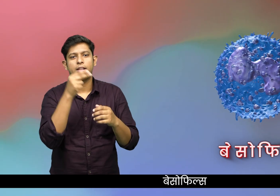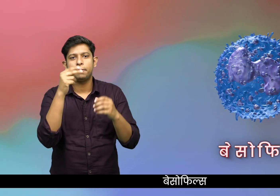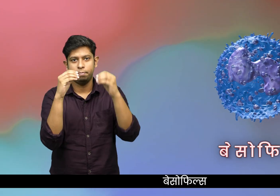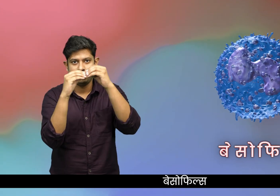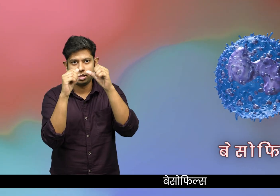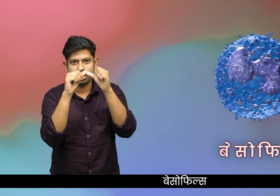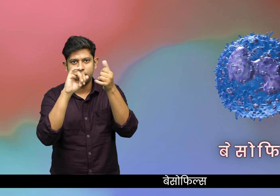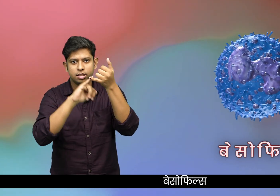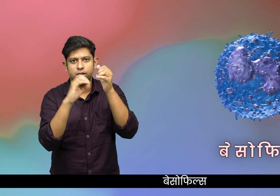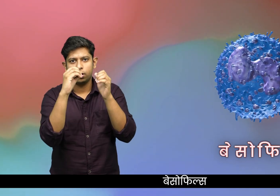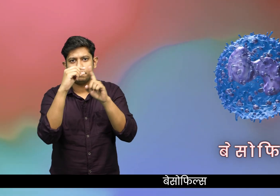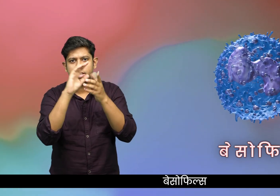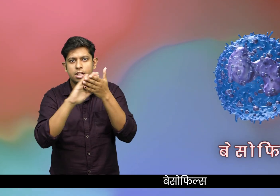बेसोफिल्स,